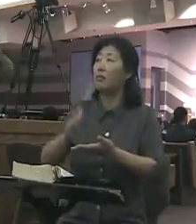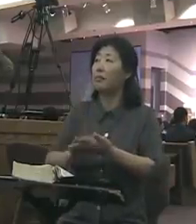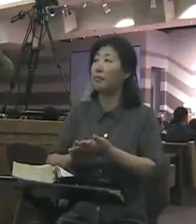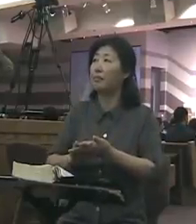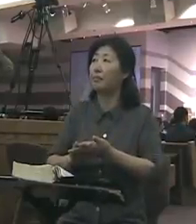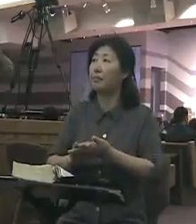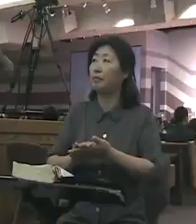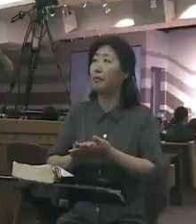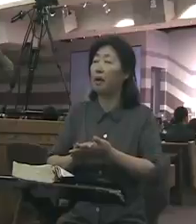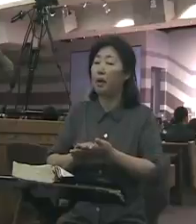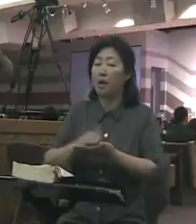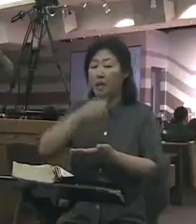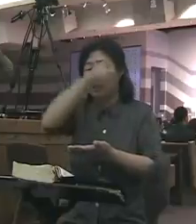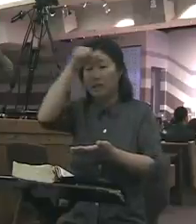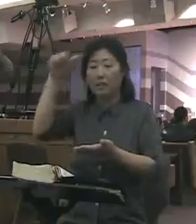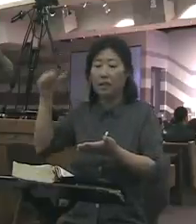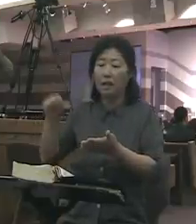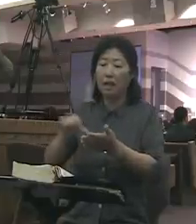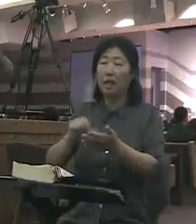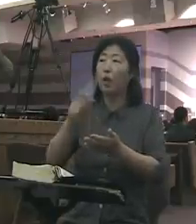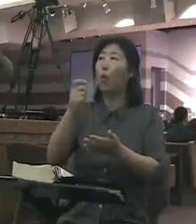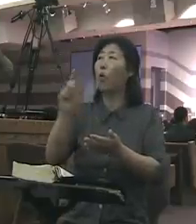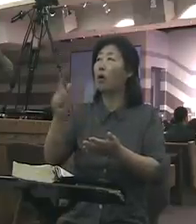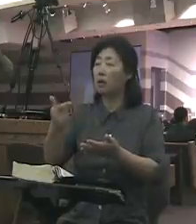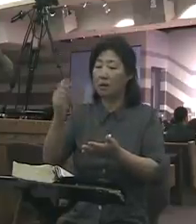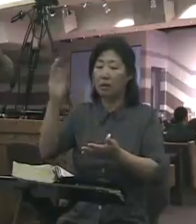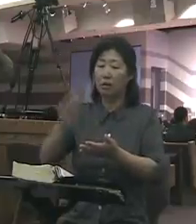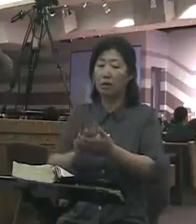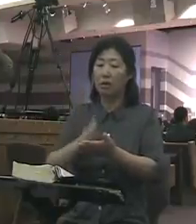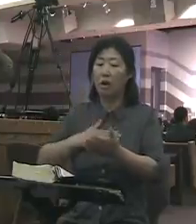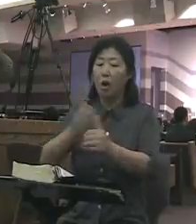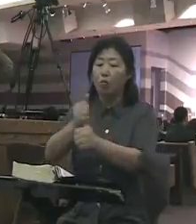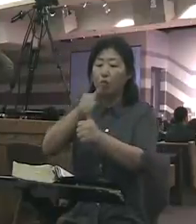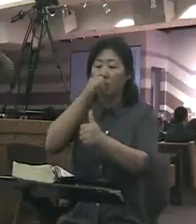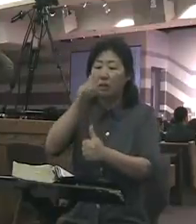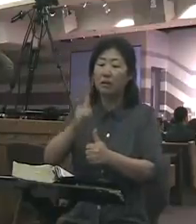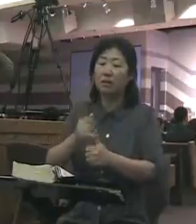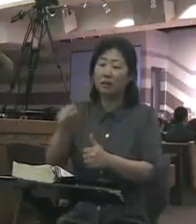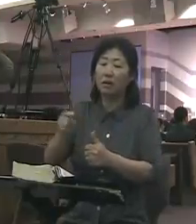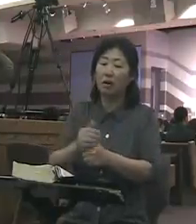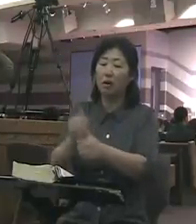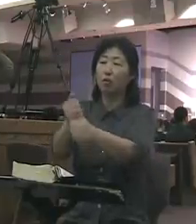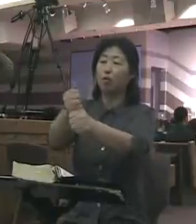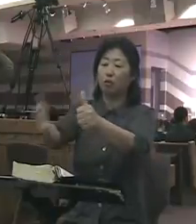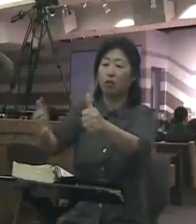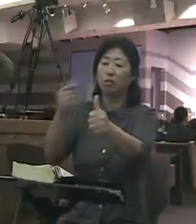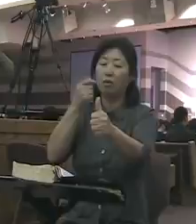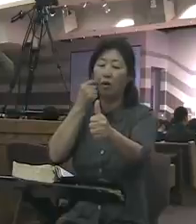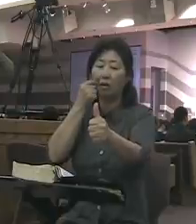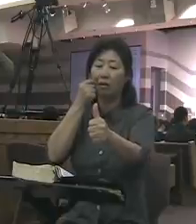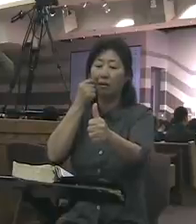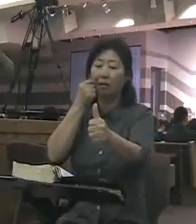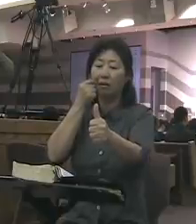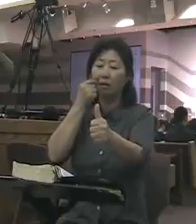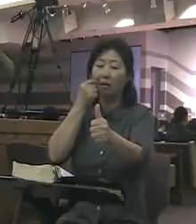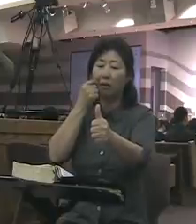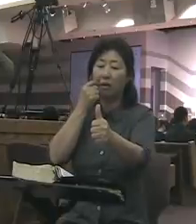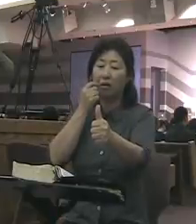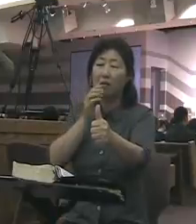그 인생관이 되고 그러기 때문에 내가 붙잡고 있는 그것, 놓지 못하는 그것이 바로 당신이 누구인가를